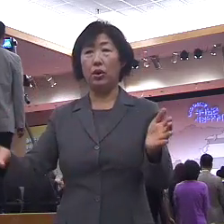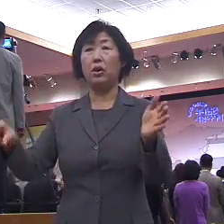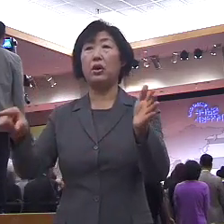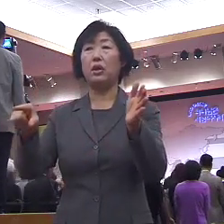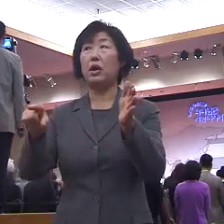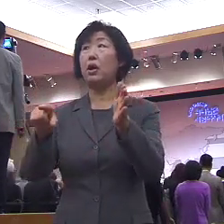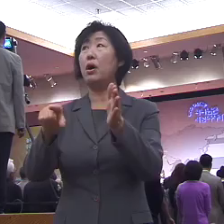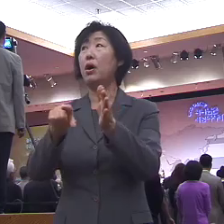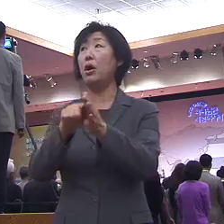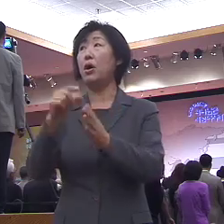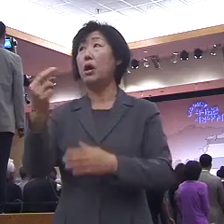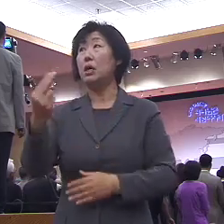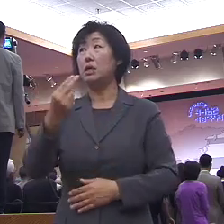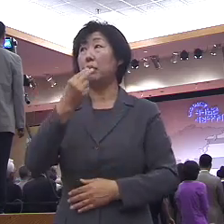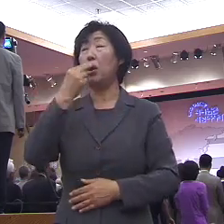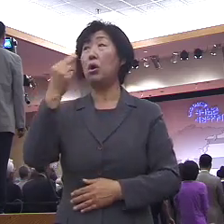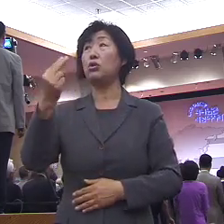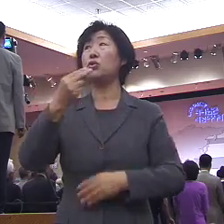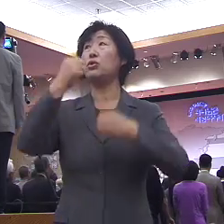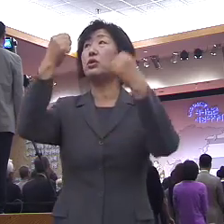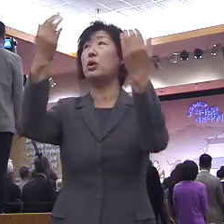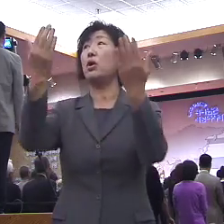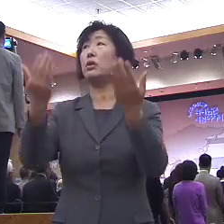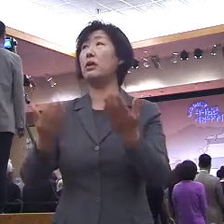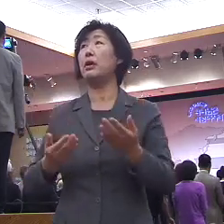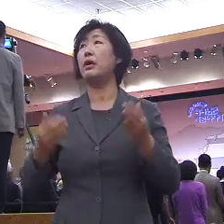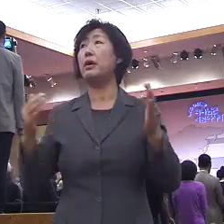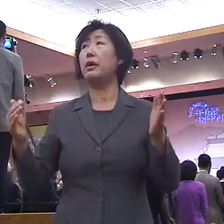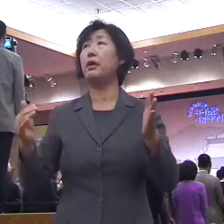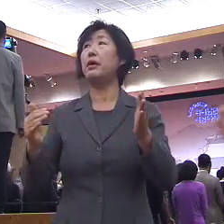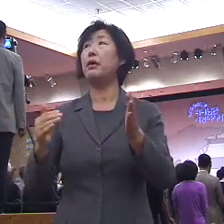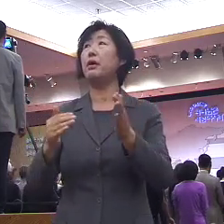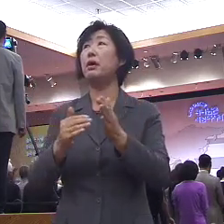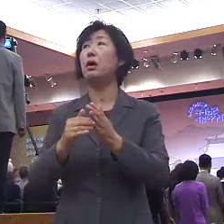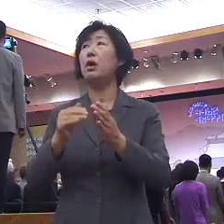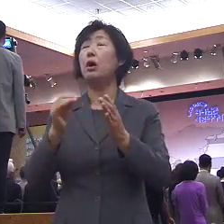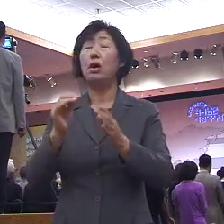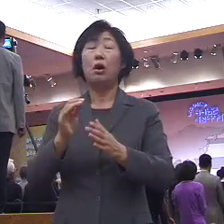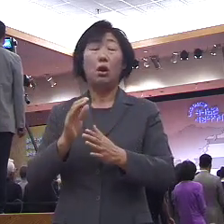우리를 위해 생명 주셨네.